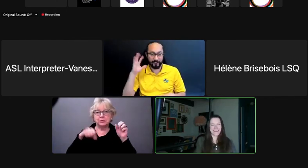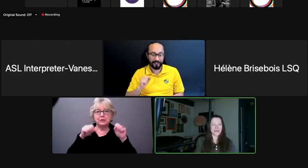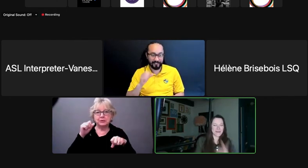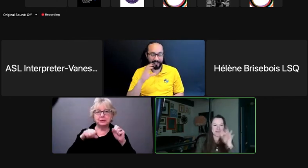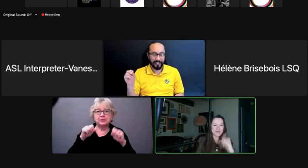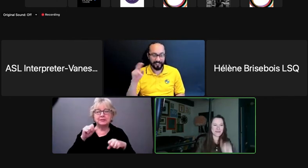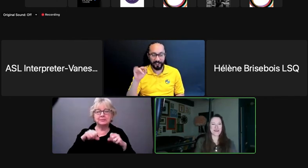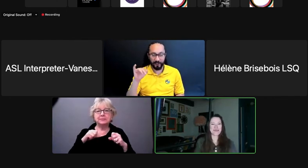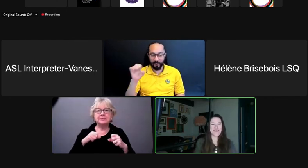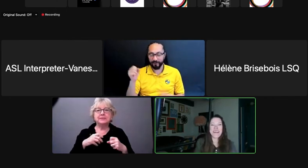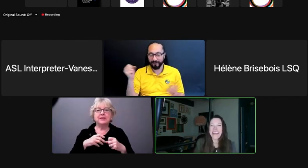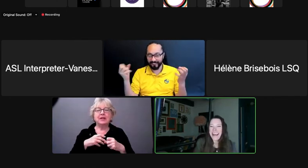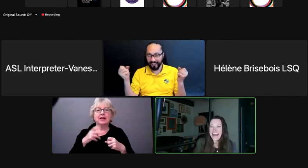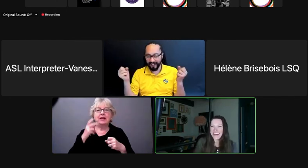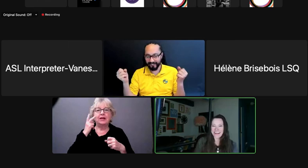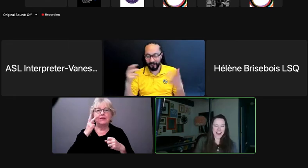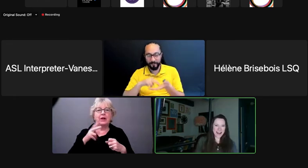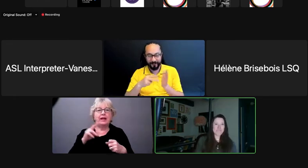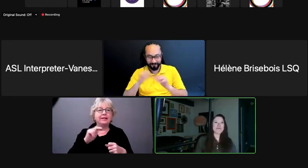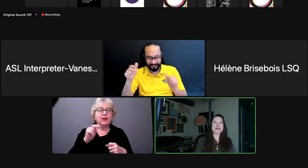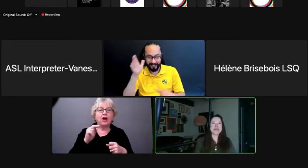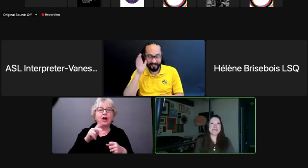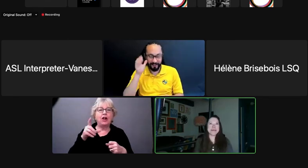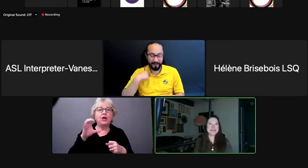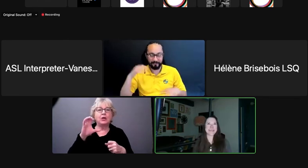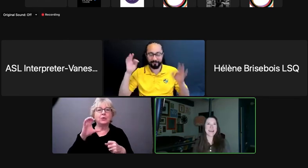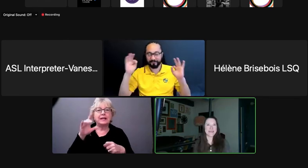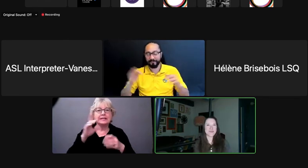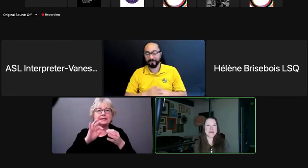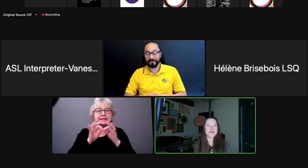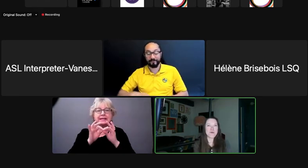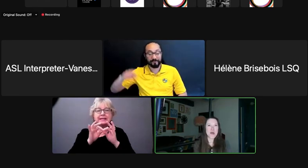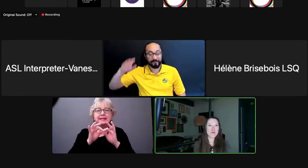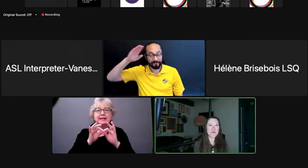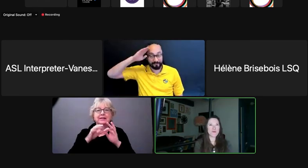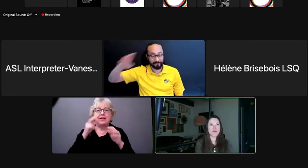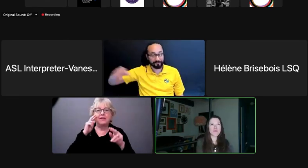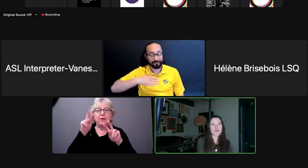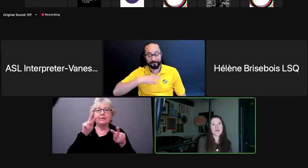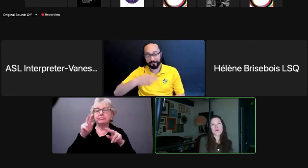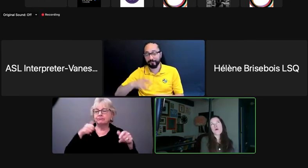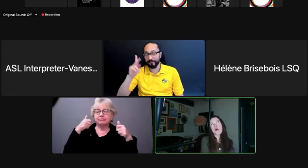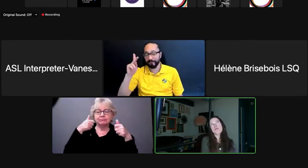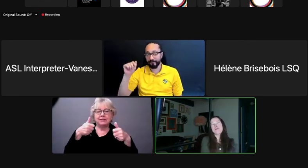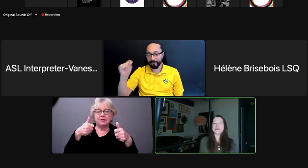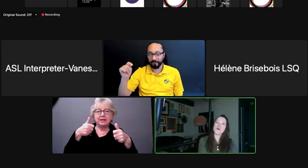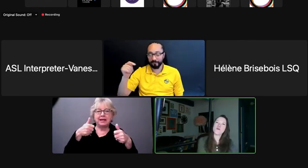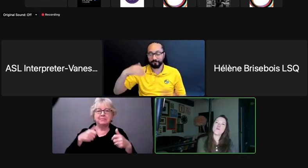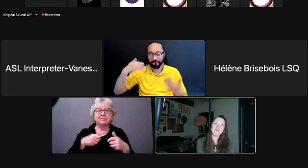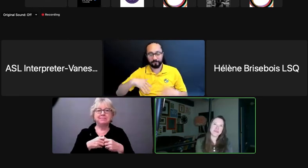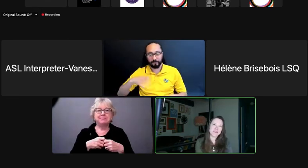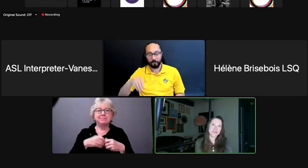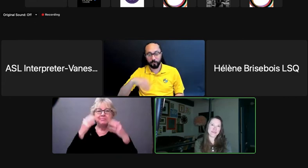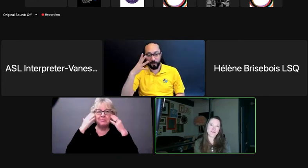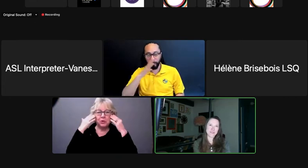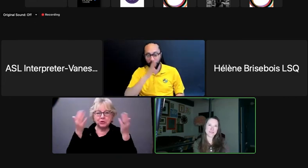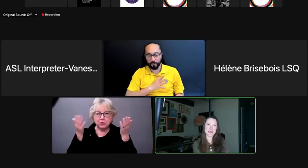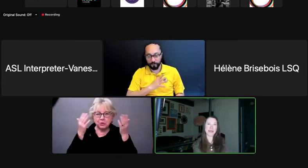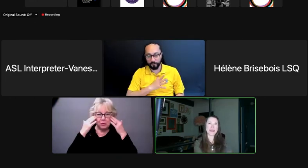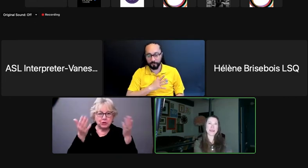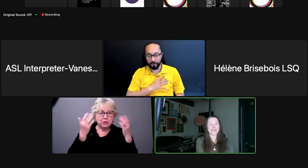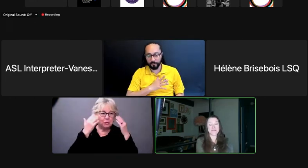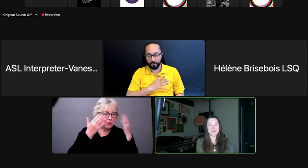Je vois Chris et Nicole qui m'interprètent, donc tout va bien. Bonjour, bonjour